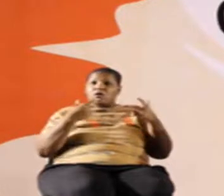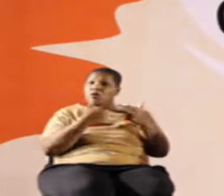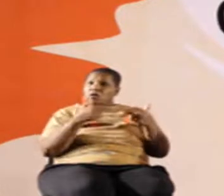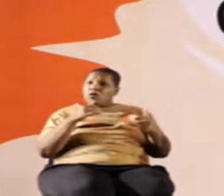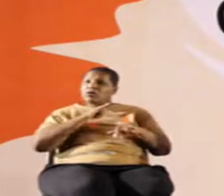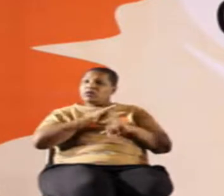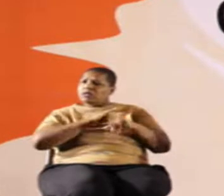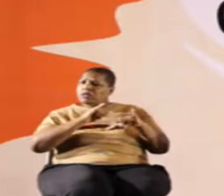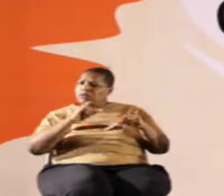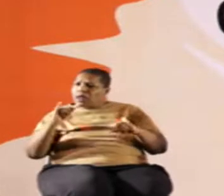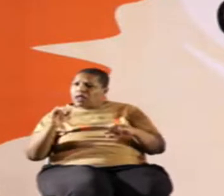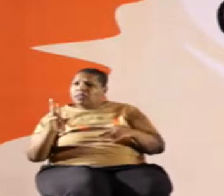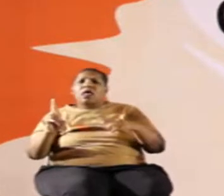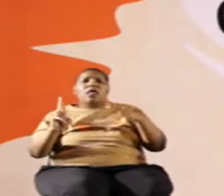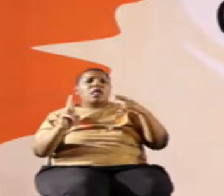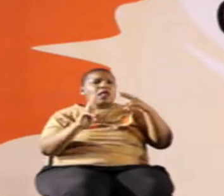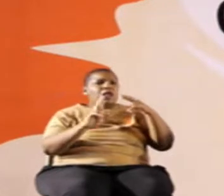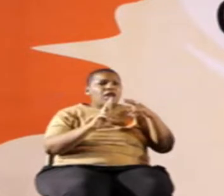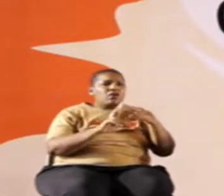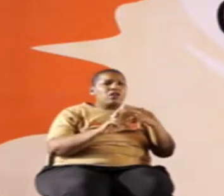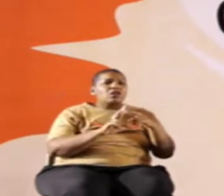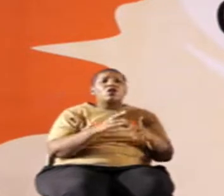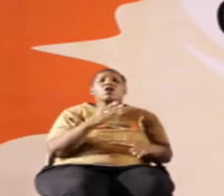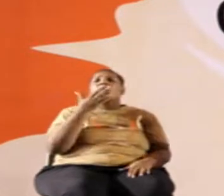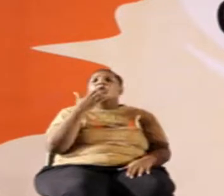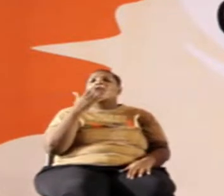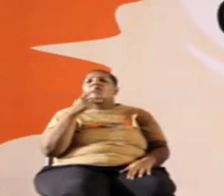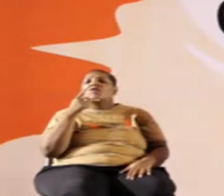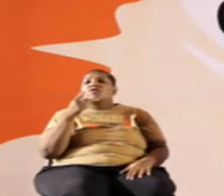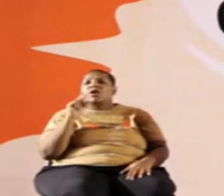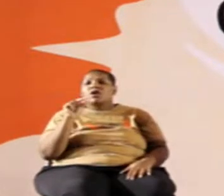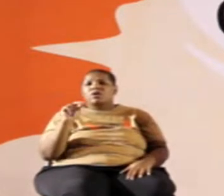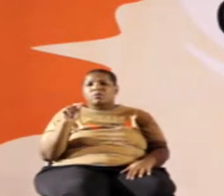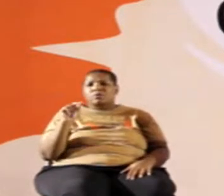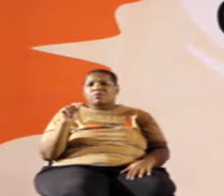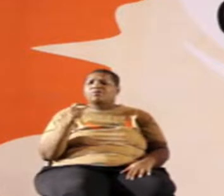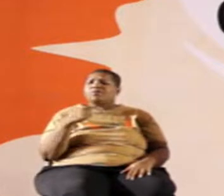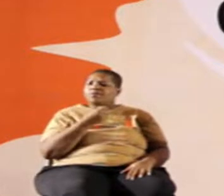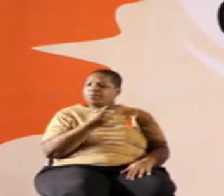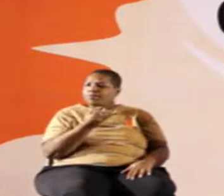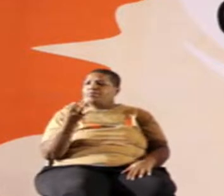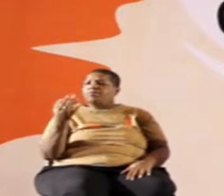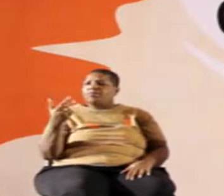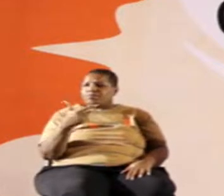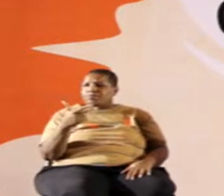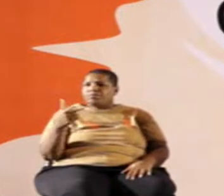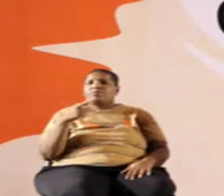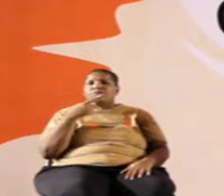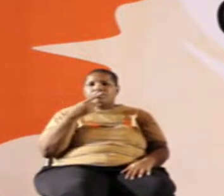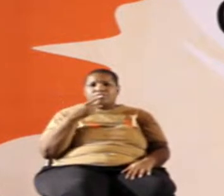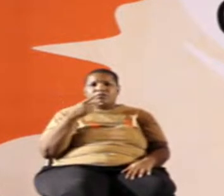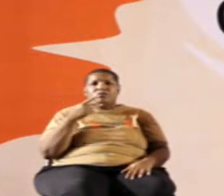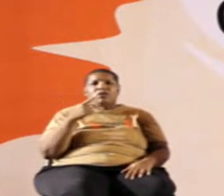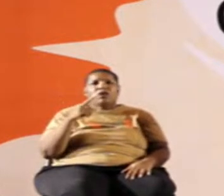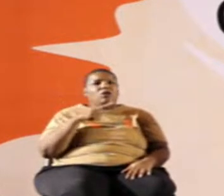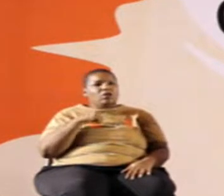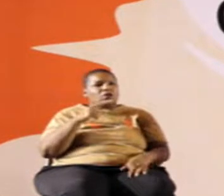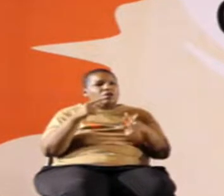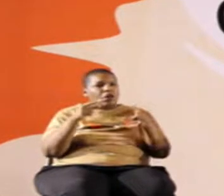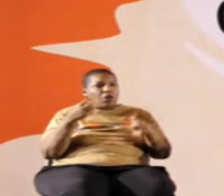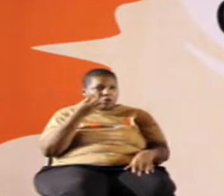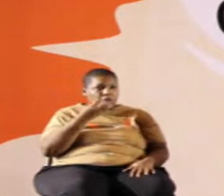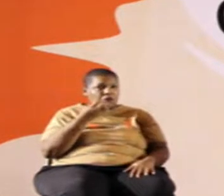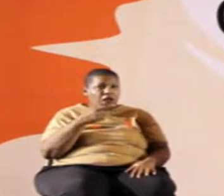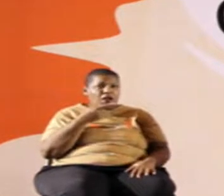sendo ditas, em referências, né, sobre o que fala, né? Muitas coisas estão sendo ditas, então a música negra fala. E fala